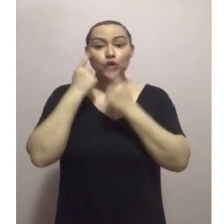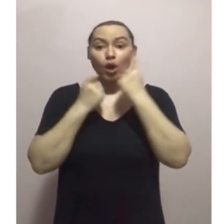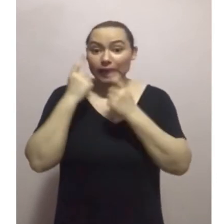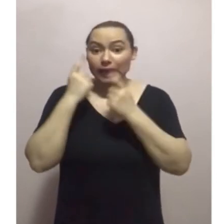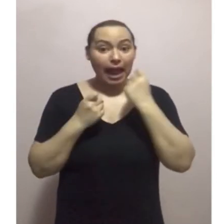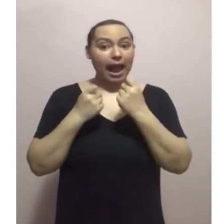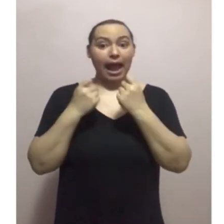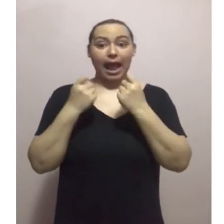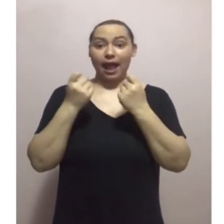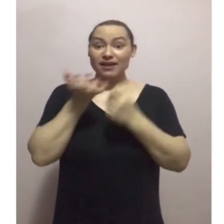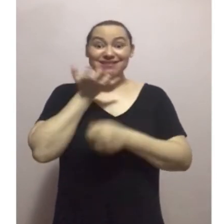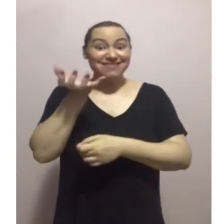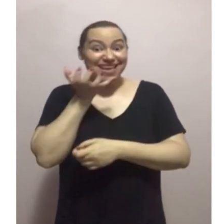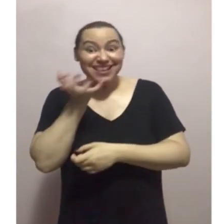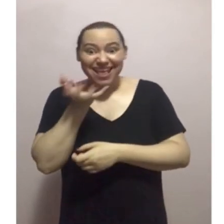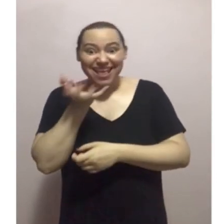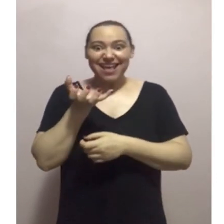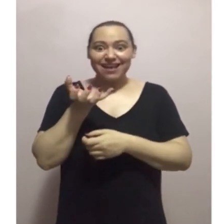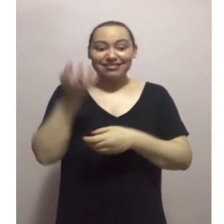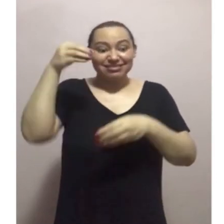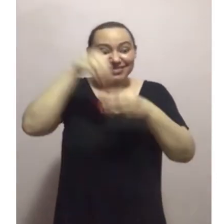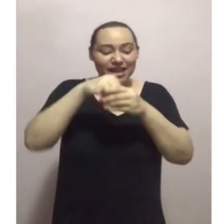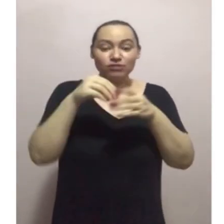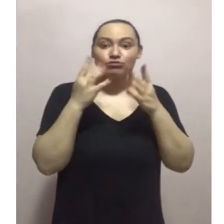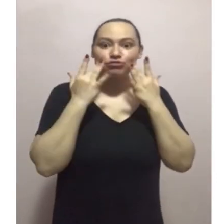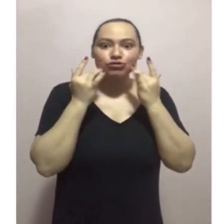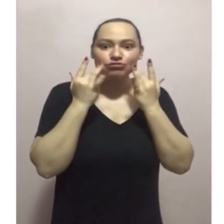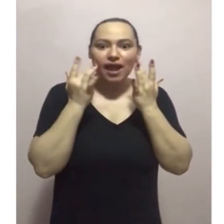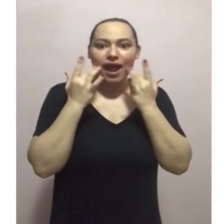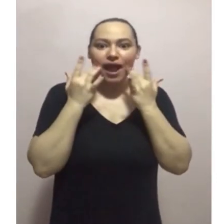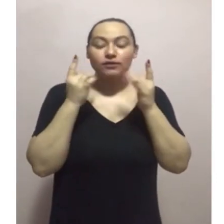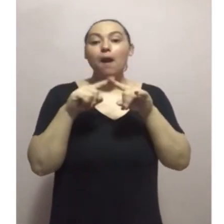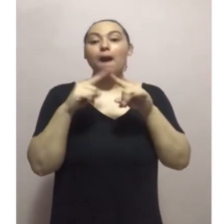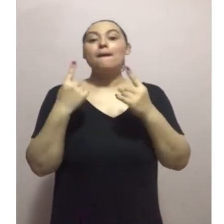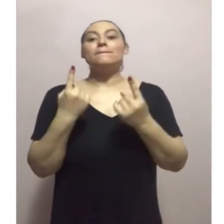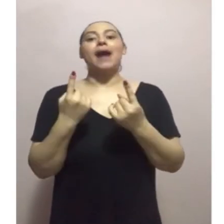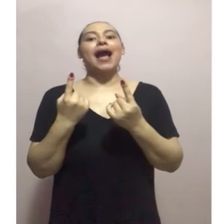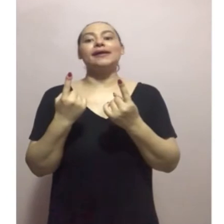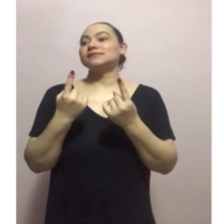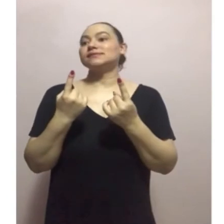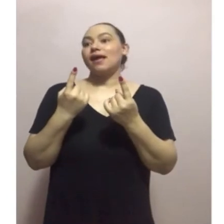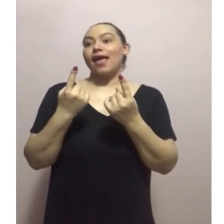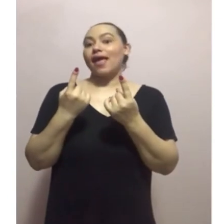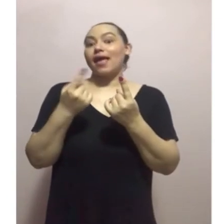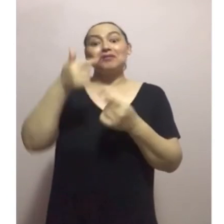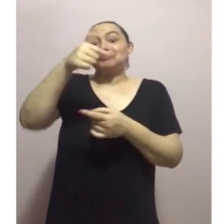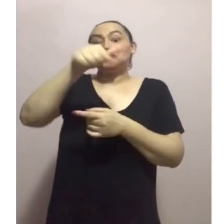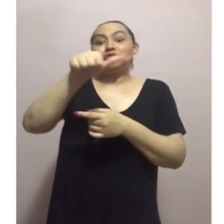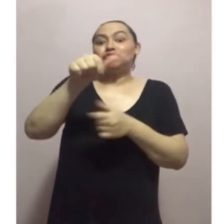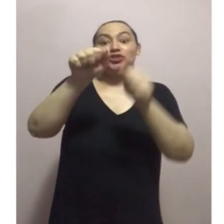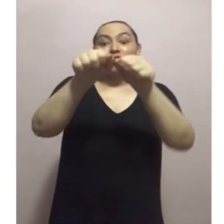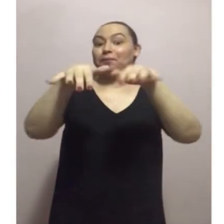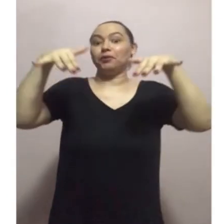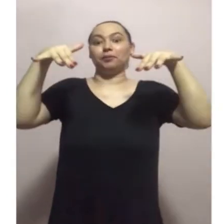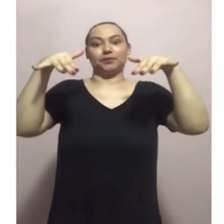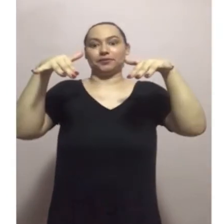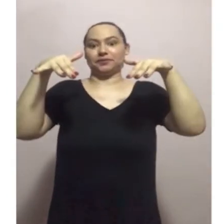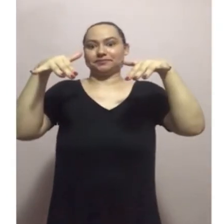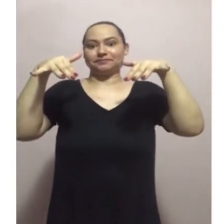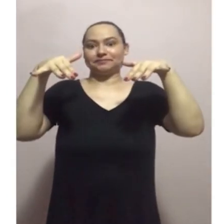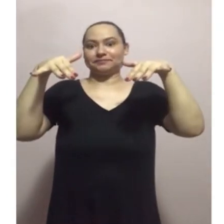no teatro, de estar numa montagem, né? Ao mesmo tempo não era, não tinha público,